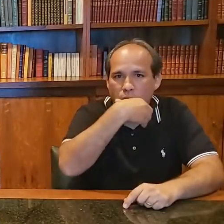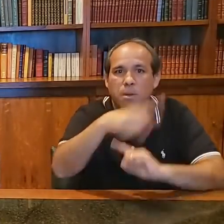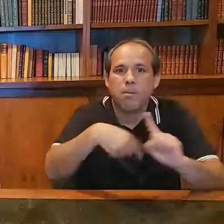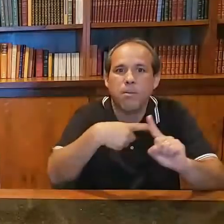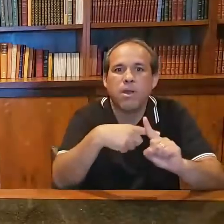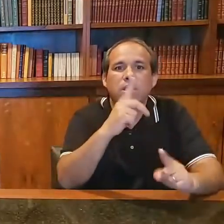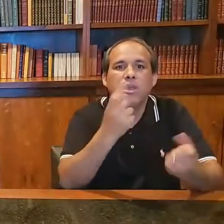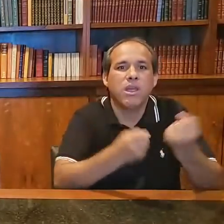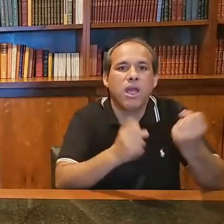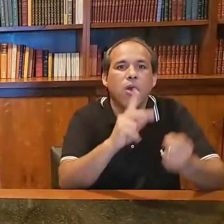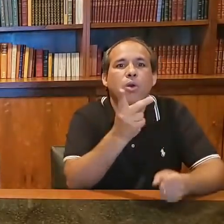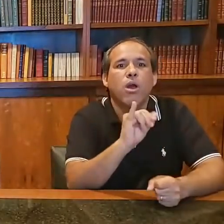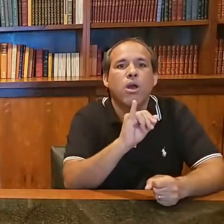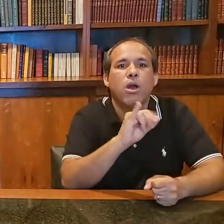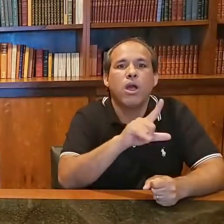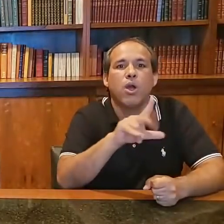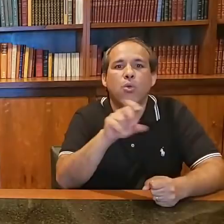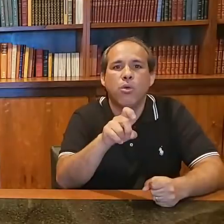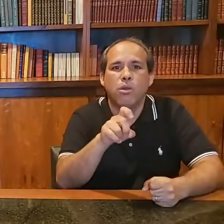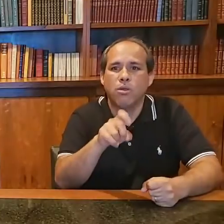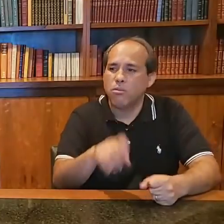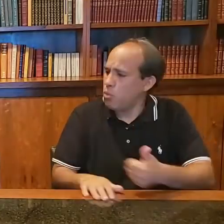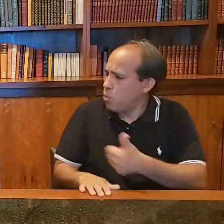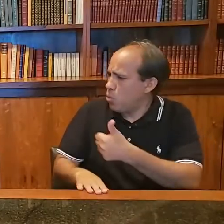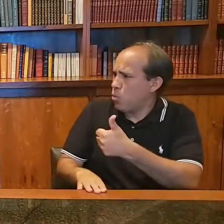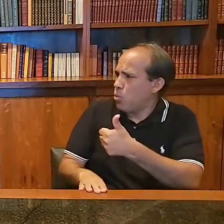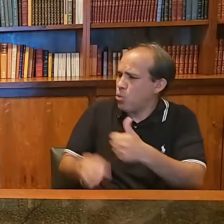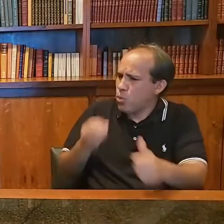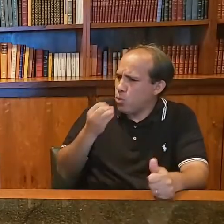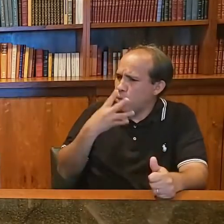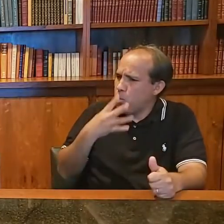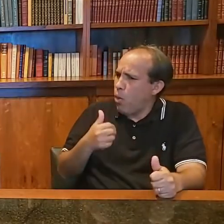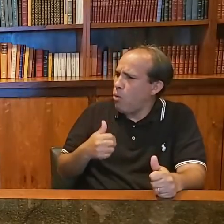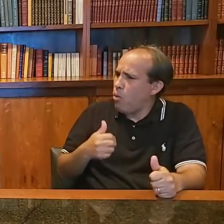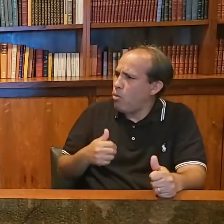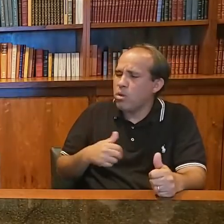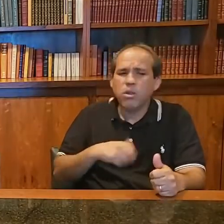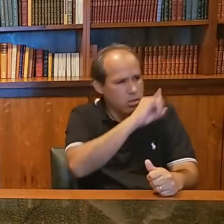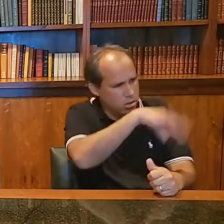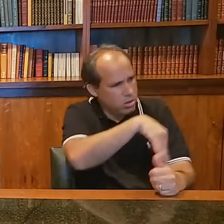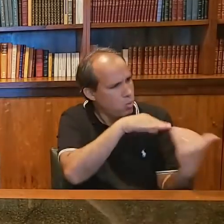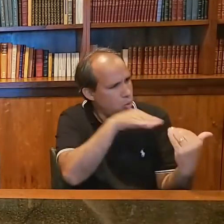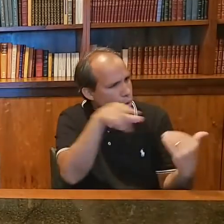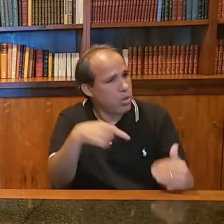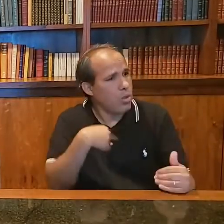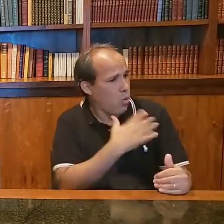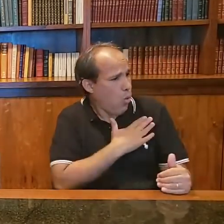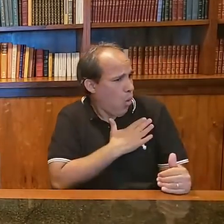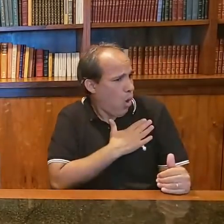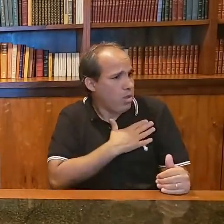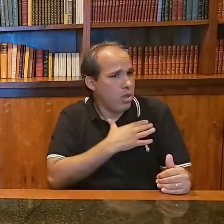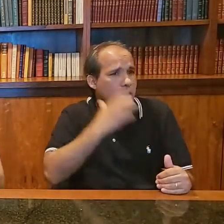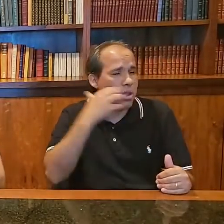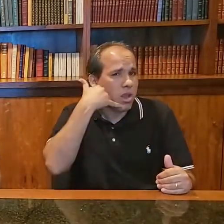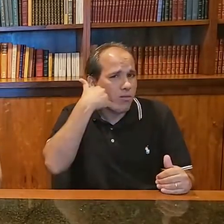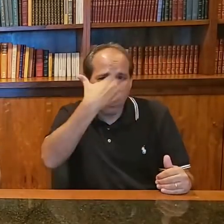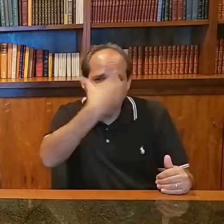bem. Deixa eles sabem o que é bom. Nós não gostamos do Hilux, nós não gostamos do iPhone. Agora, você pode